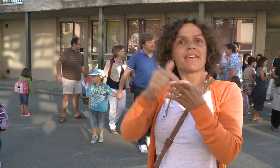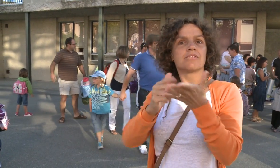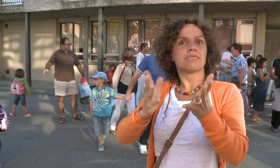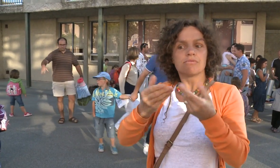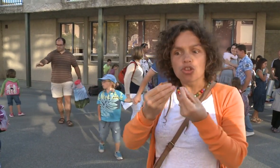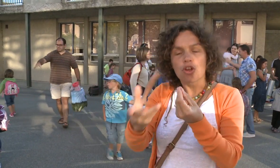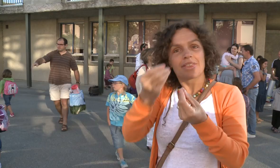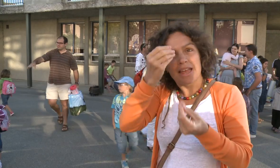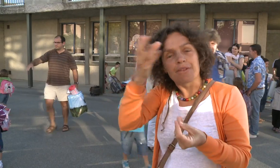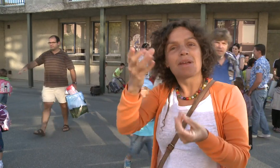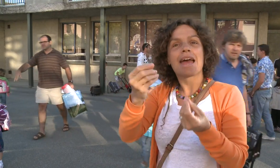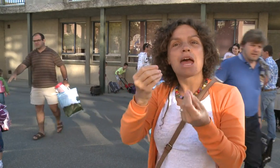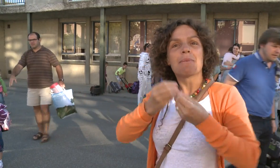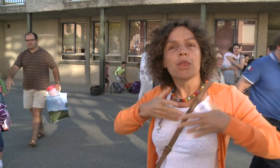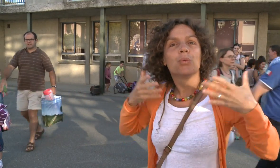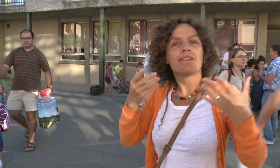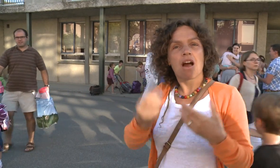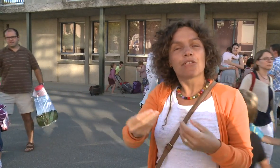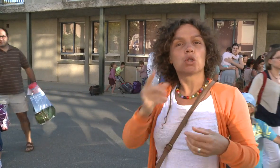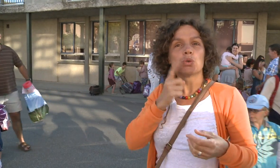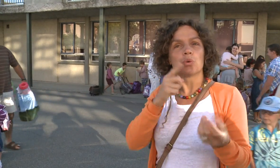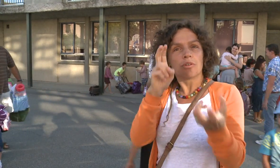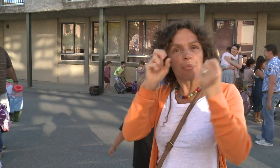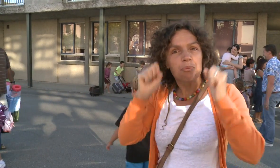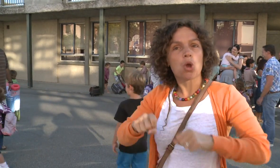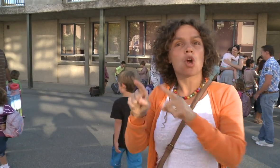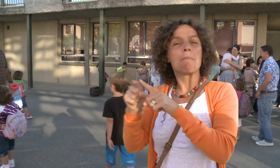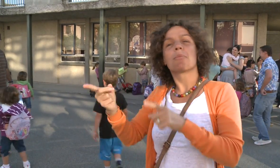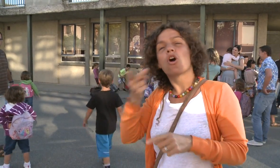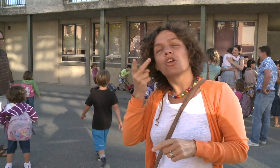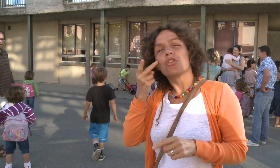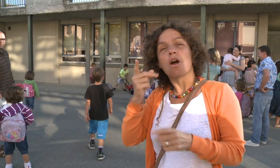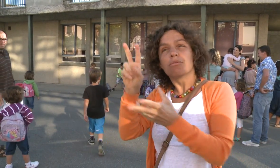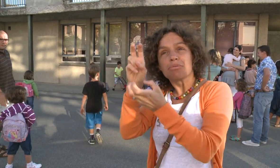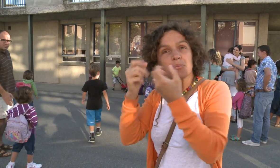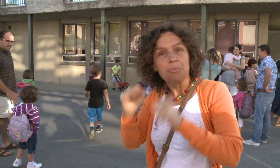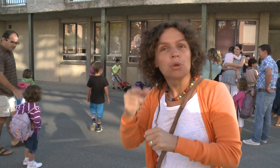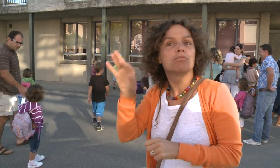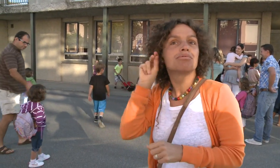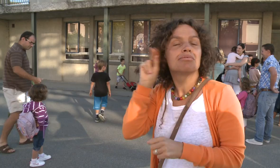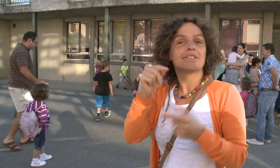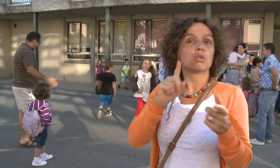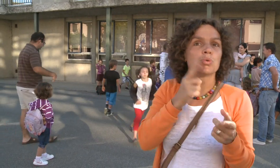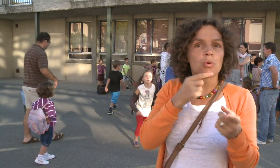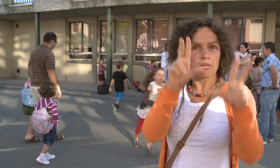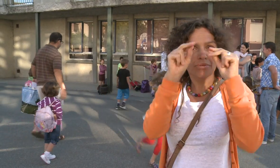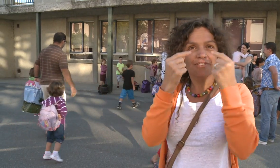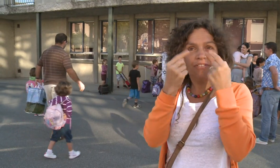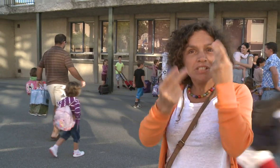sont épanouis et acquièrent des connaissances. Comme les enfants entendants qui peuvent écouter les cours, les enfants sourds suivent les leçons visuellement grâce à la langue